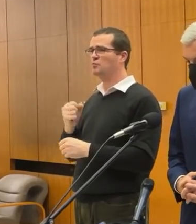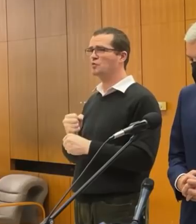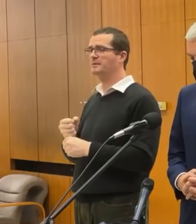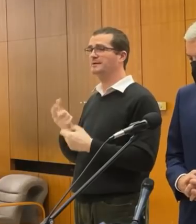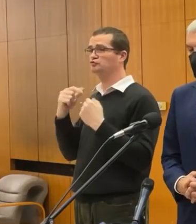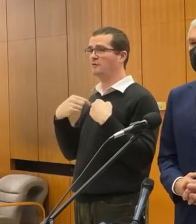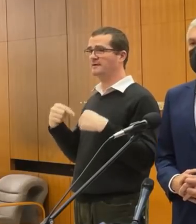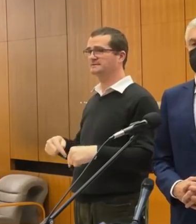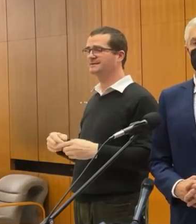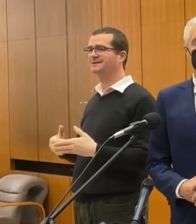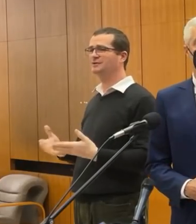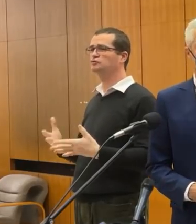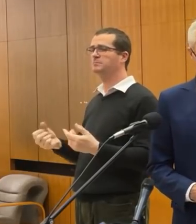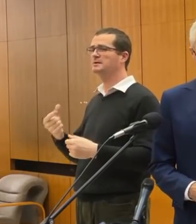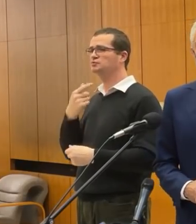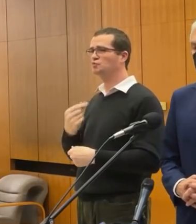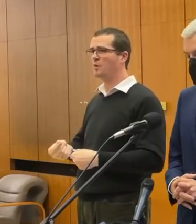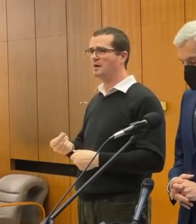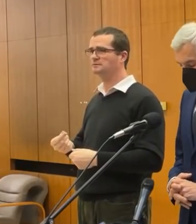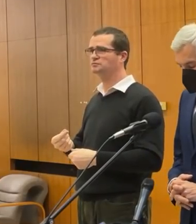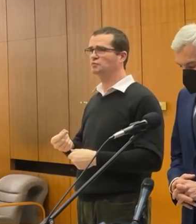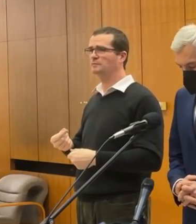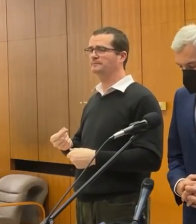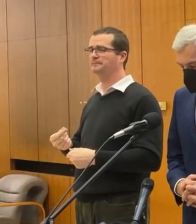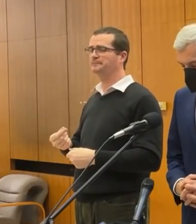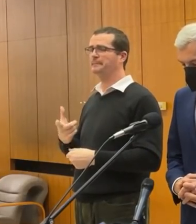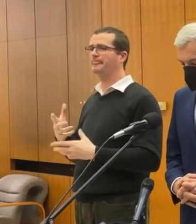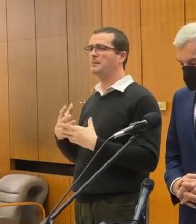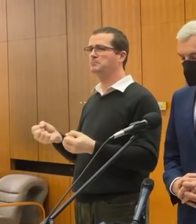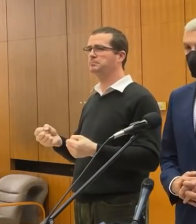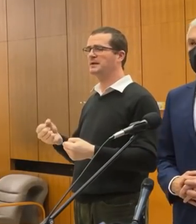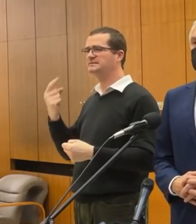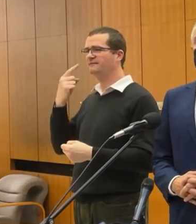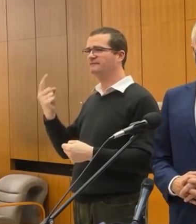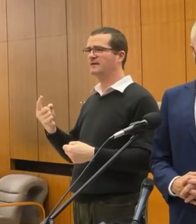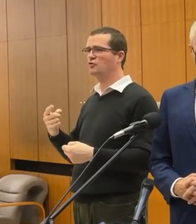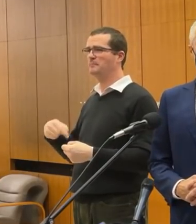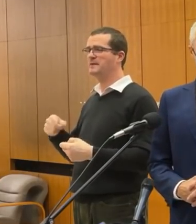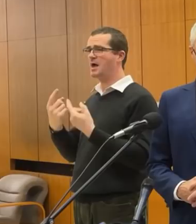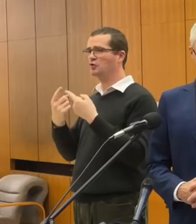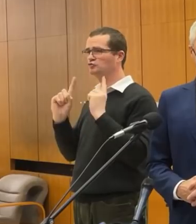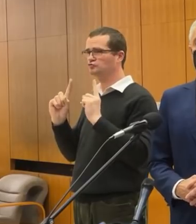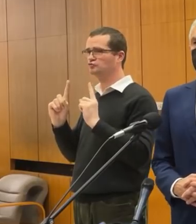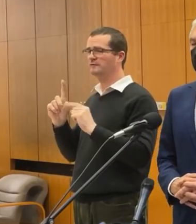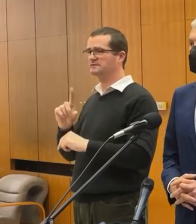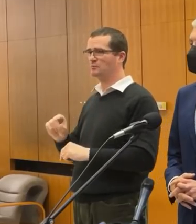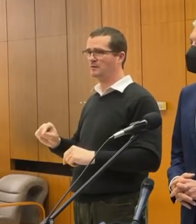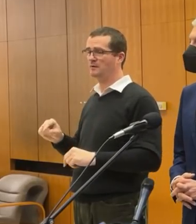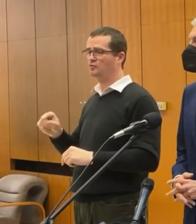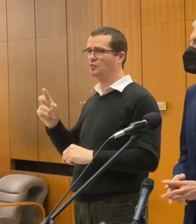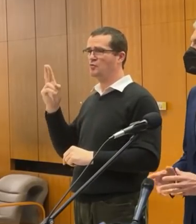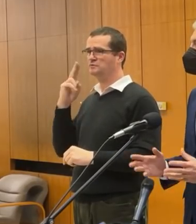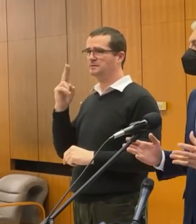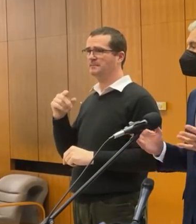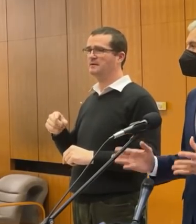na území Slovenskej republiky nič bez súhlasu a bez vedomia Slovenskej republiky. To